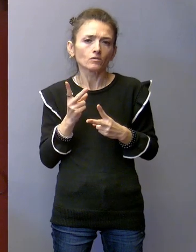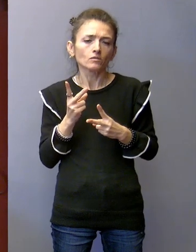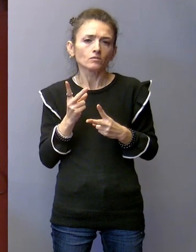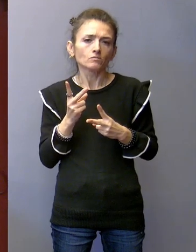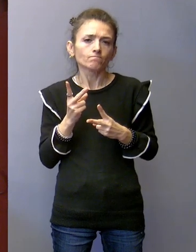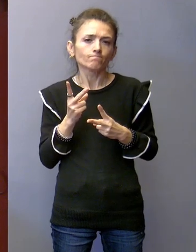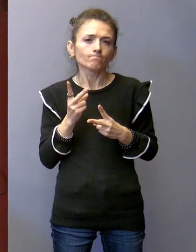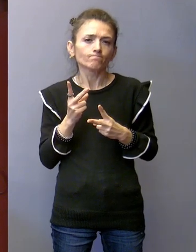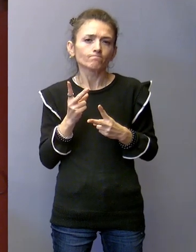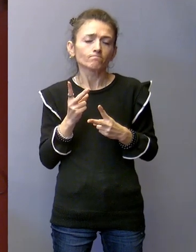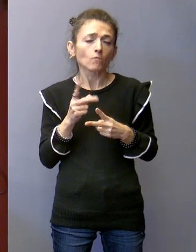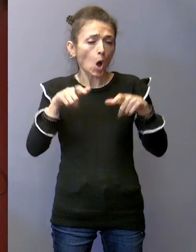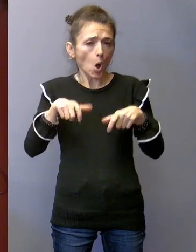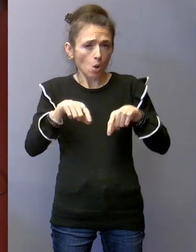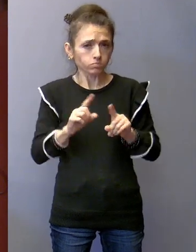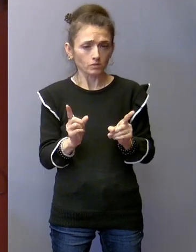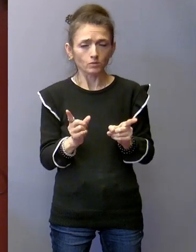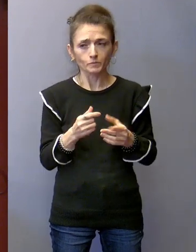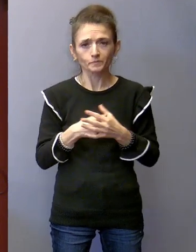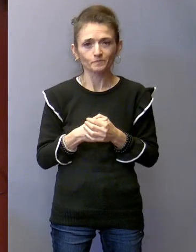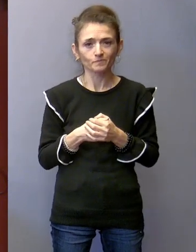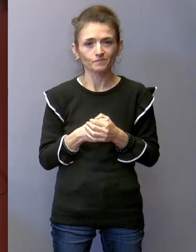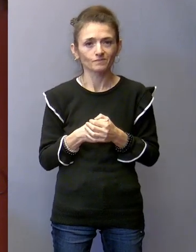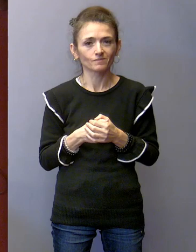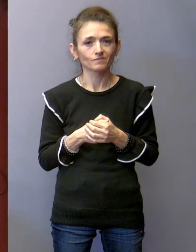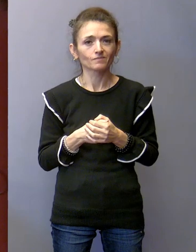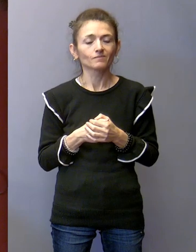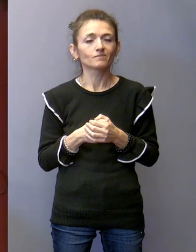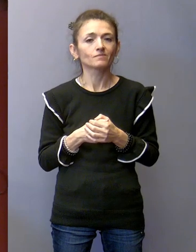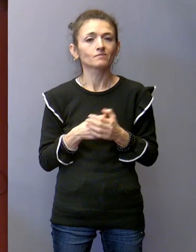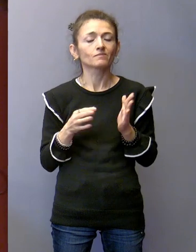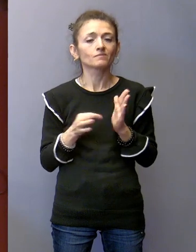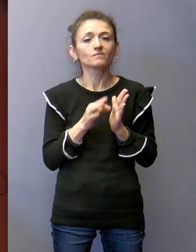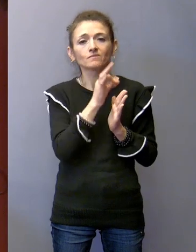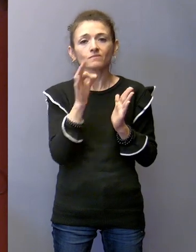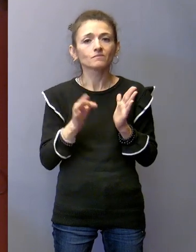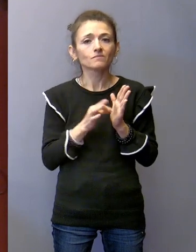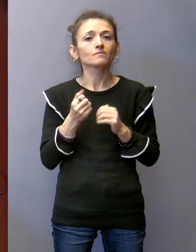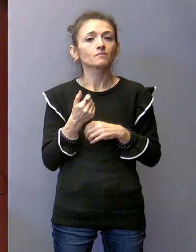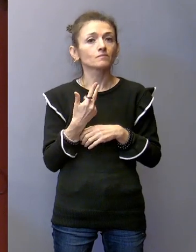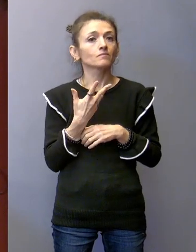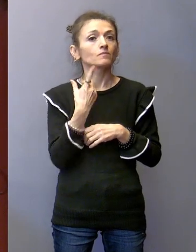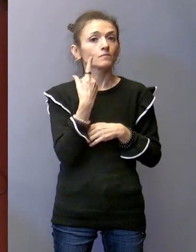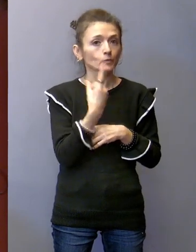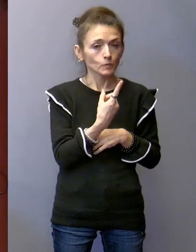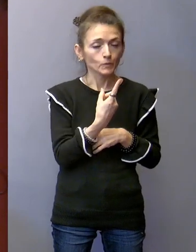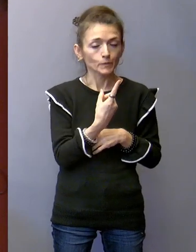proprio indispensabile quindi andando all'ordine del giorno numero 1